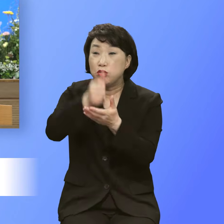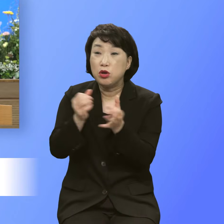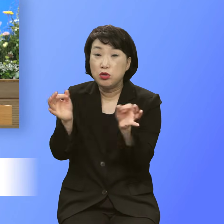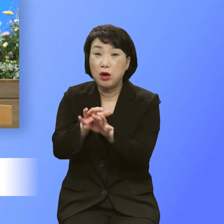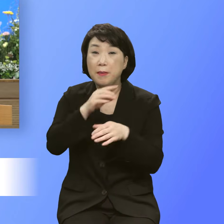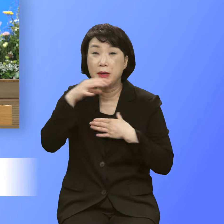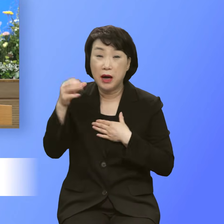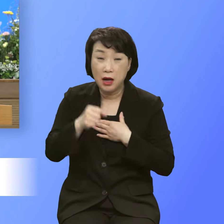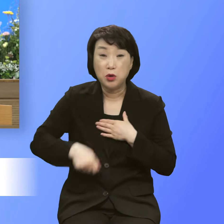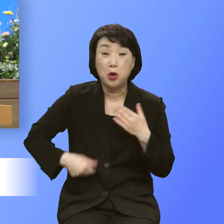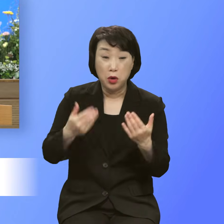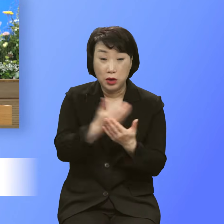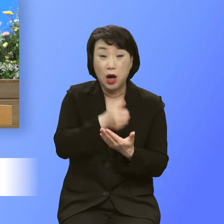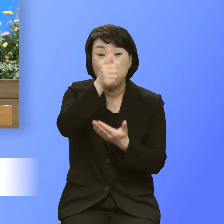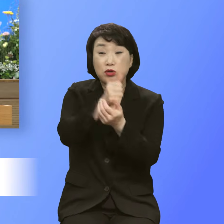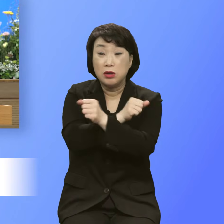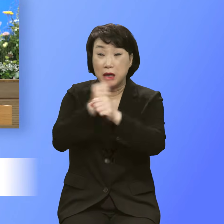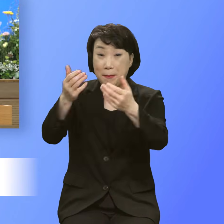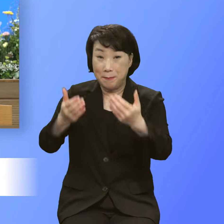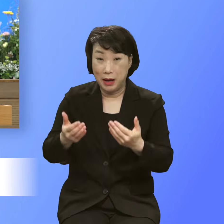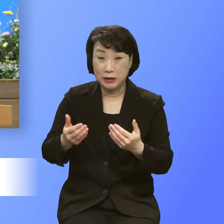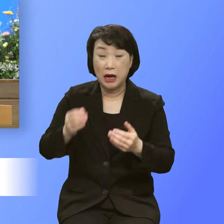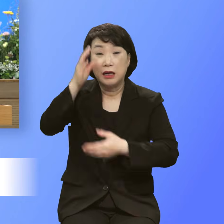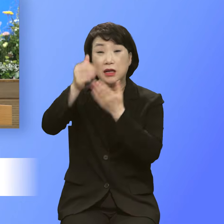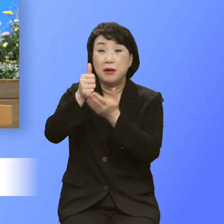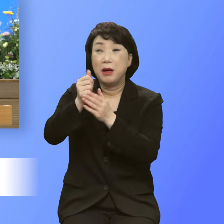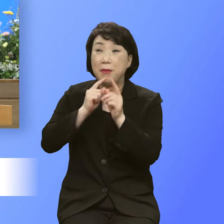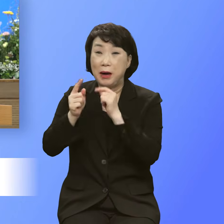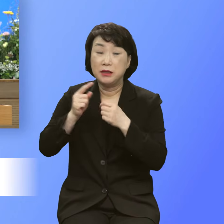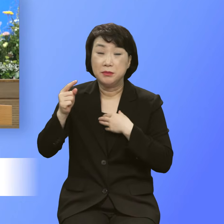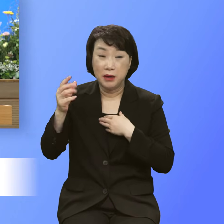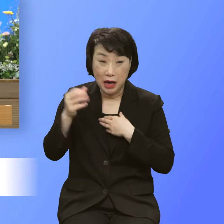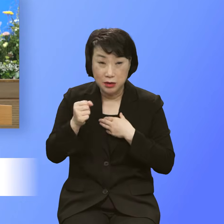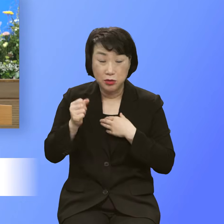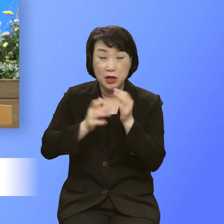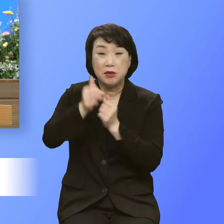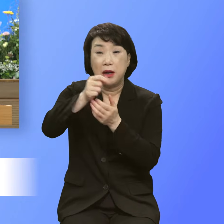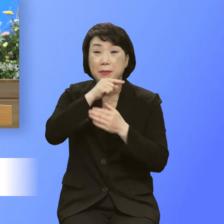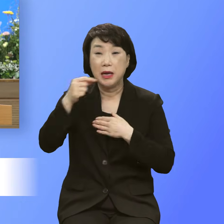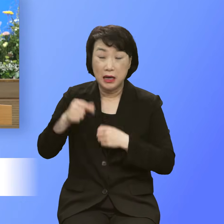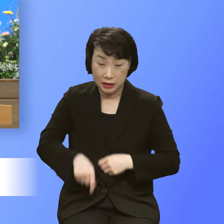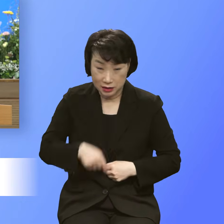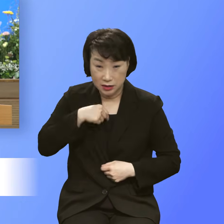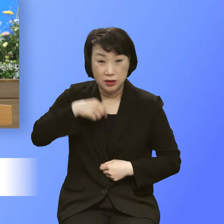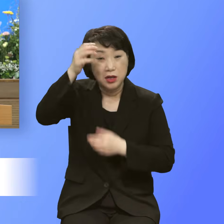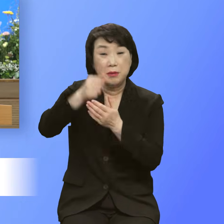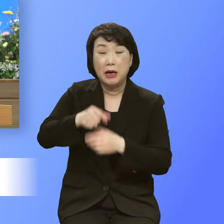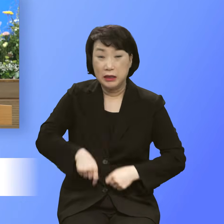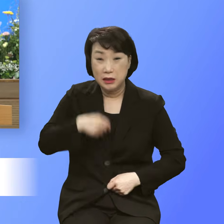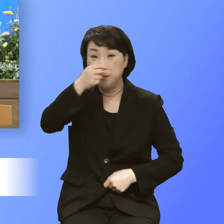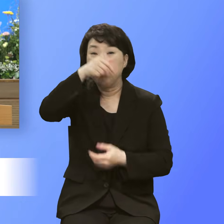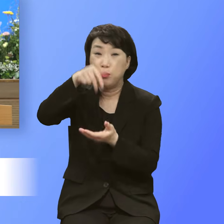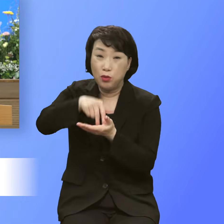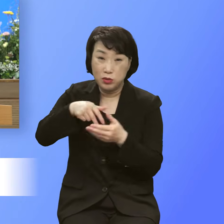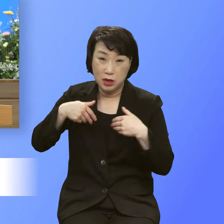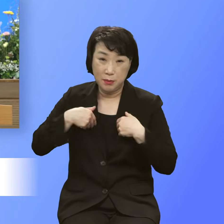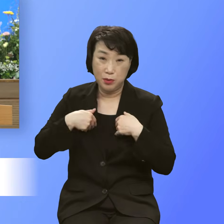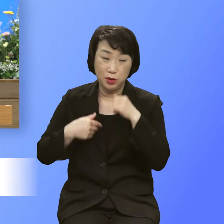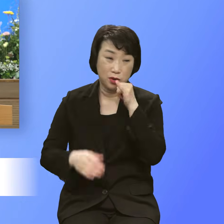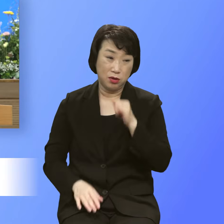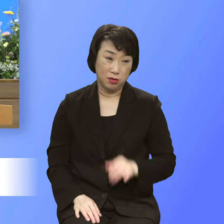피로 회개하고 제사함 받은 하나님의 말씀과 피의 의와 성령의 의가 보장돼야 되는데,